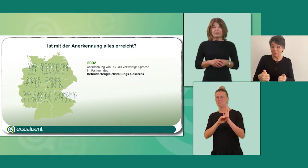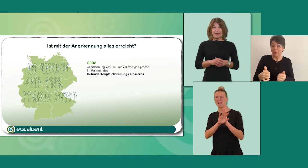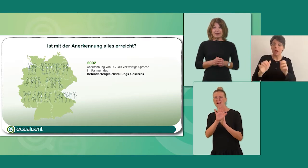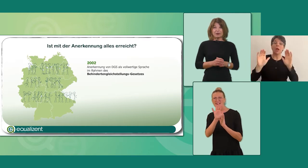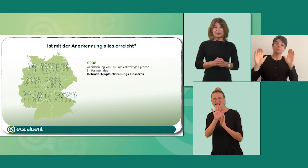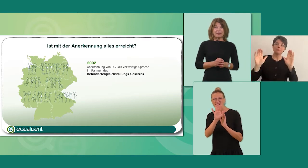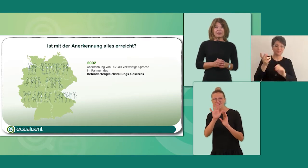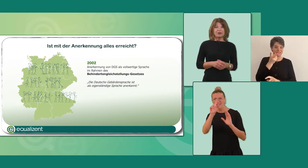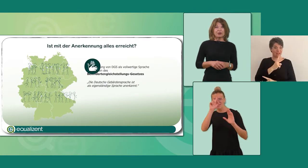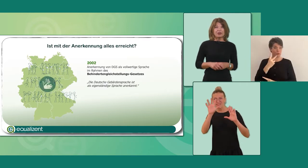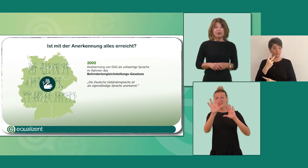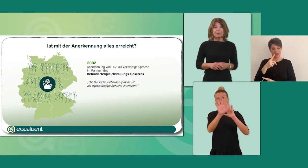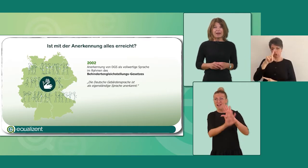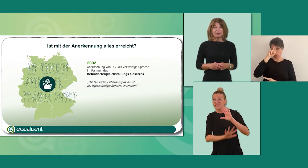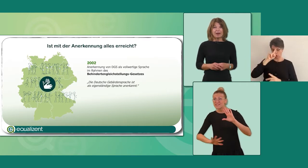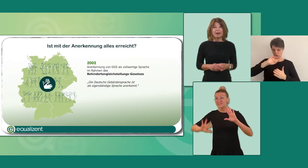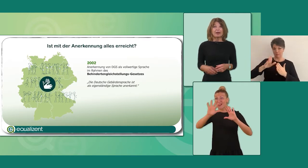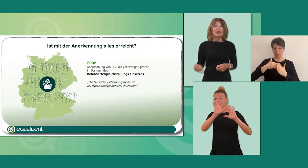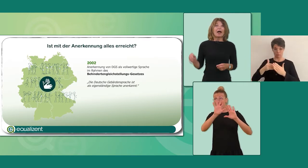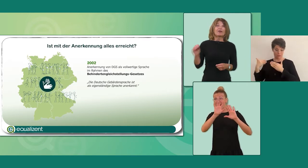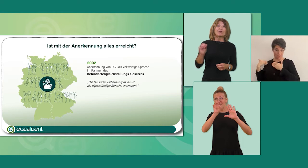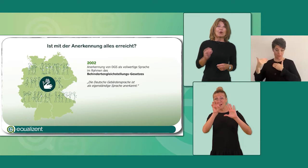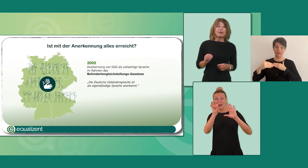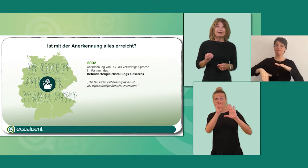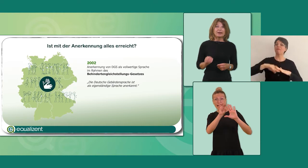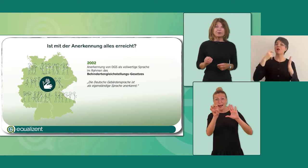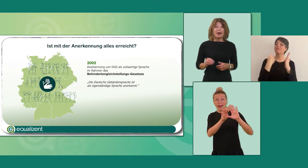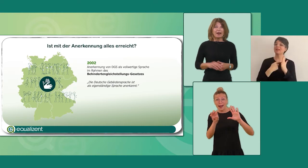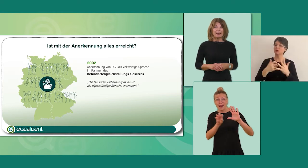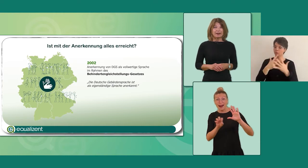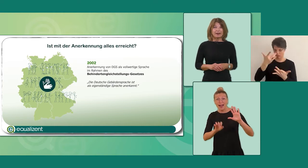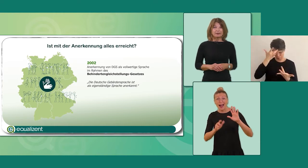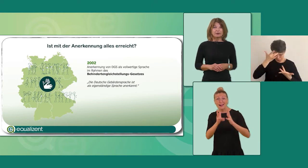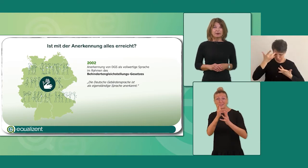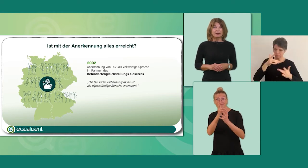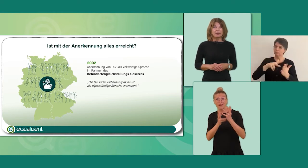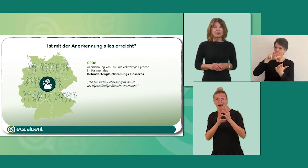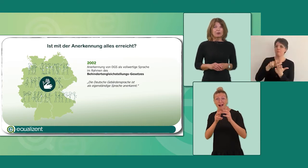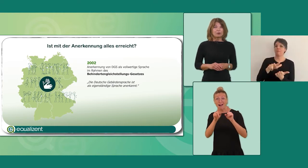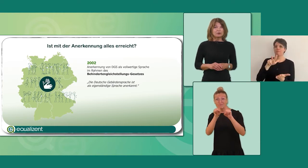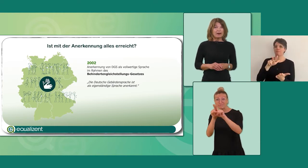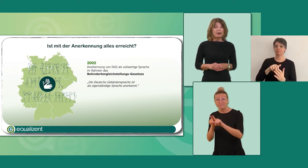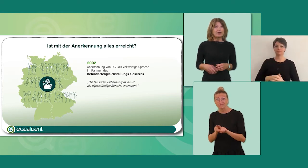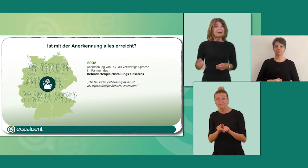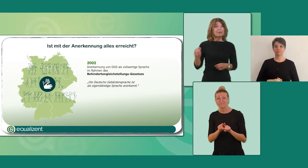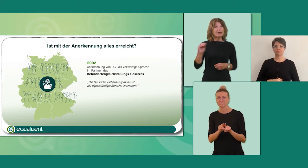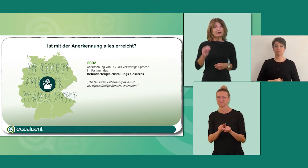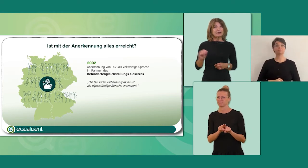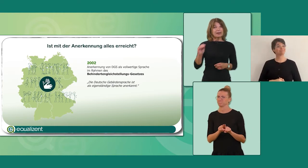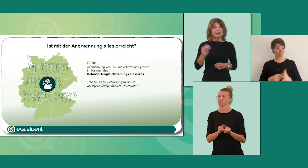Seit 2002 ist die deutsche Gebärdensprache als vollwertige Sprache anerkannt. Und zwar